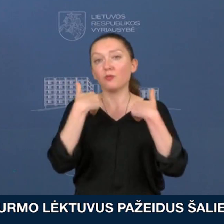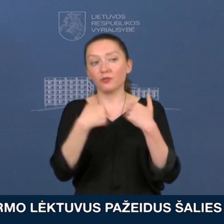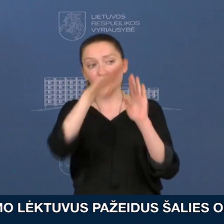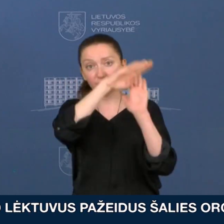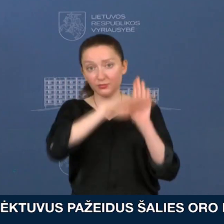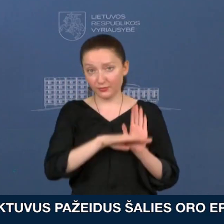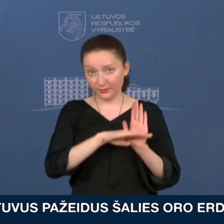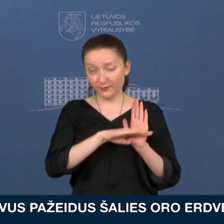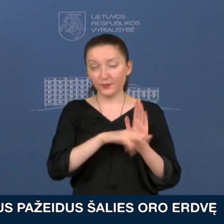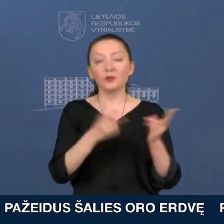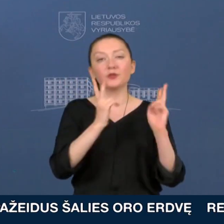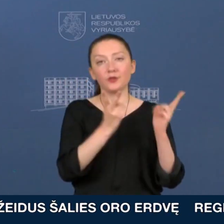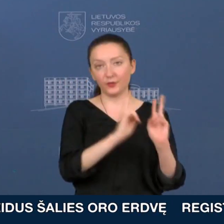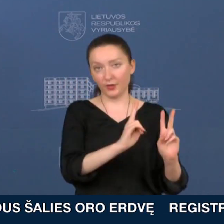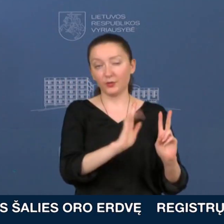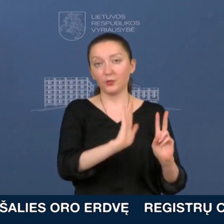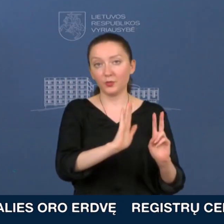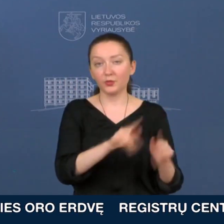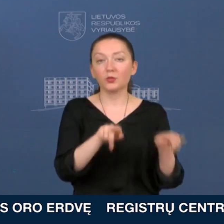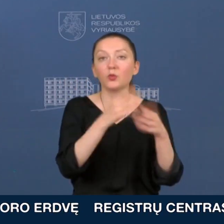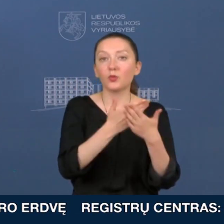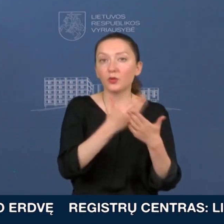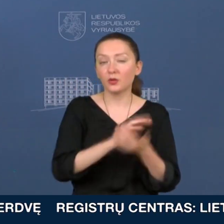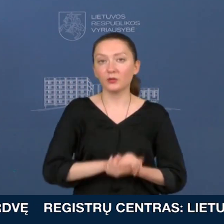rekomendacijos jos vis tiek išliks, todėl kad